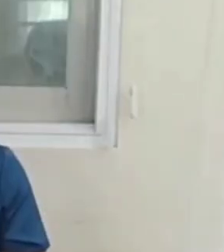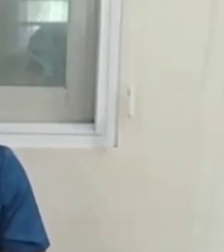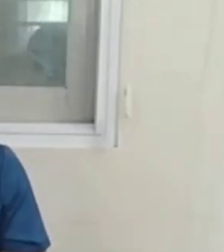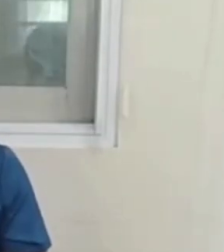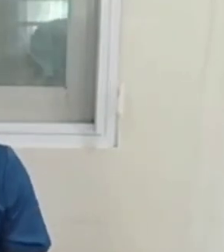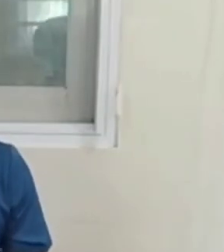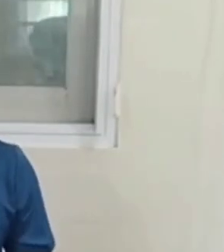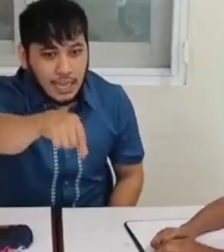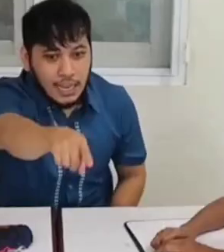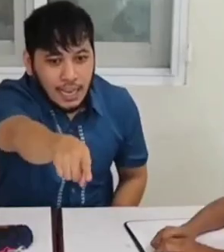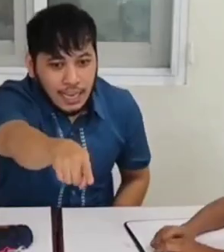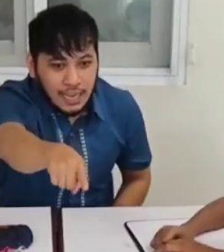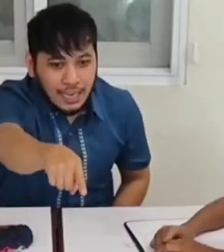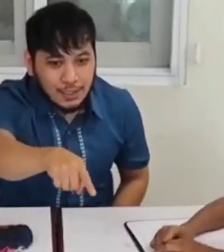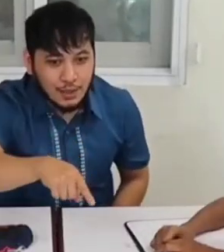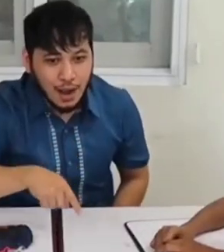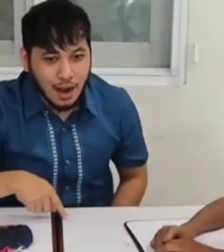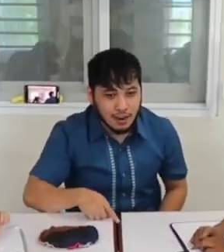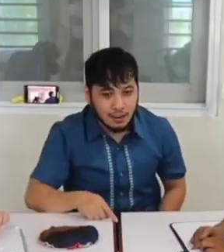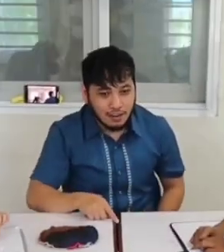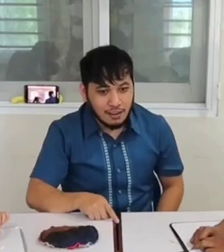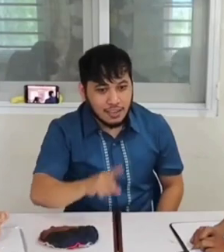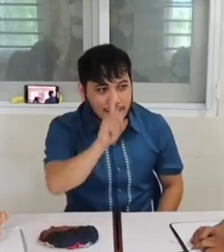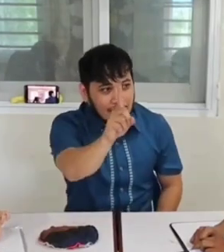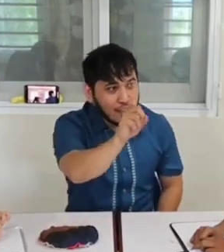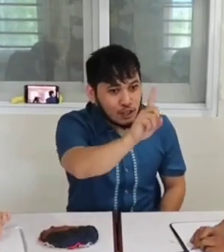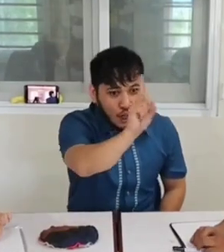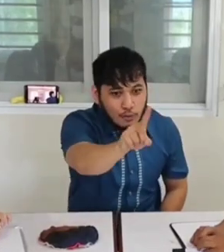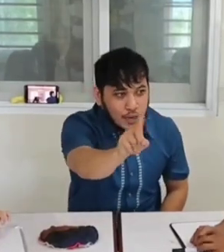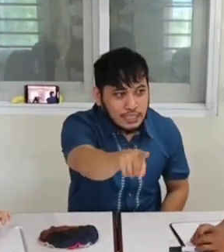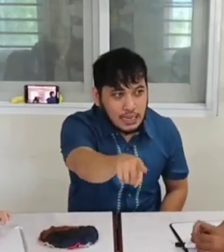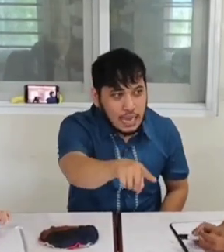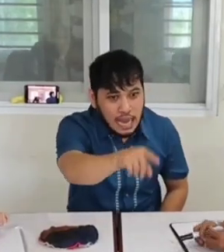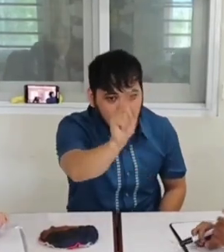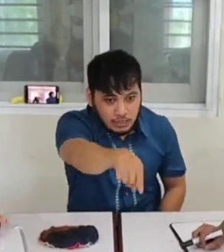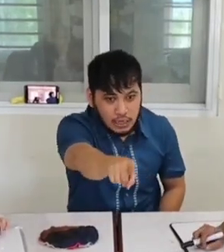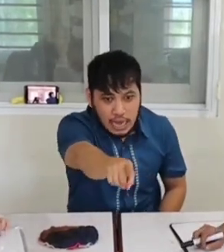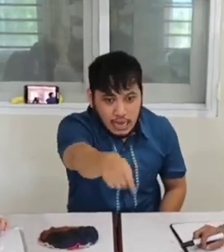Bakit naglalagay ka lang siyo? Isa lang yung score mo. Isa lang. Isa lang.